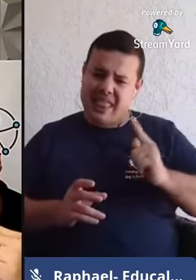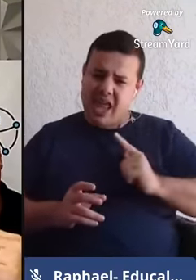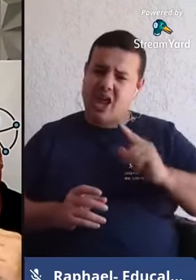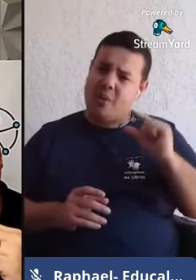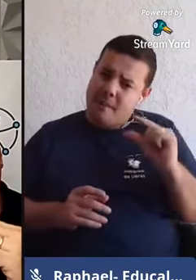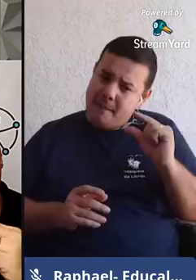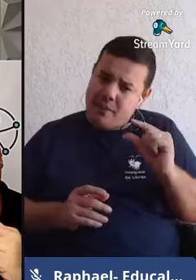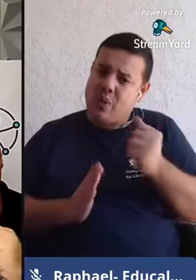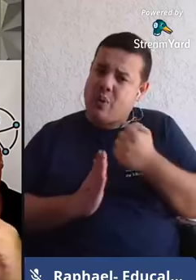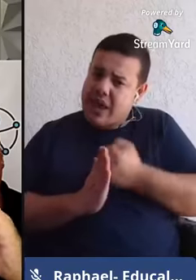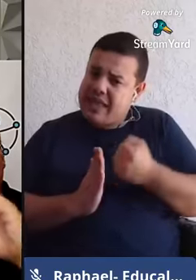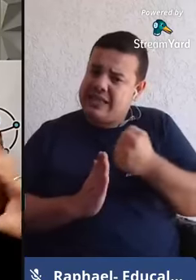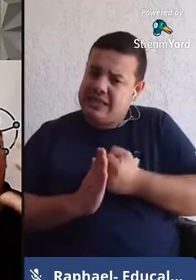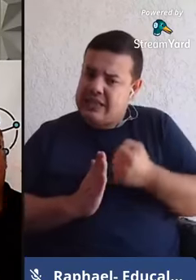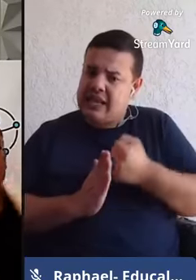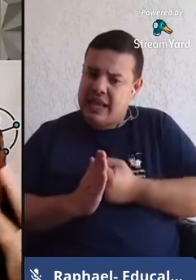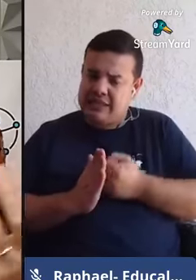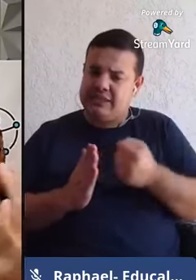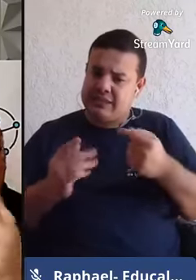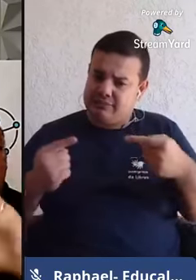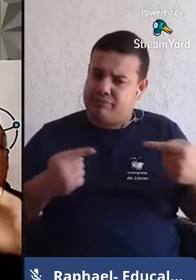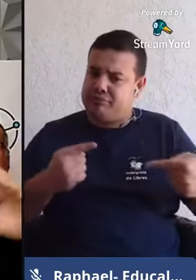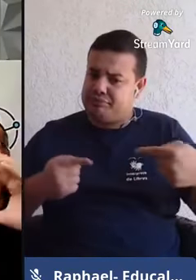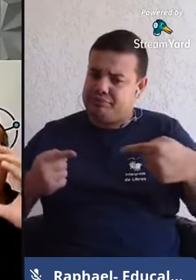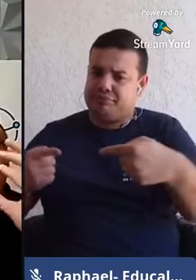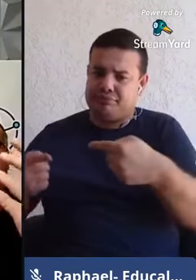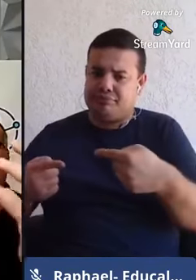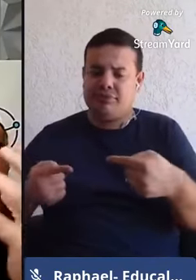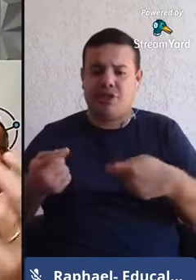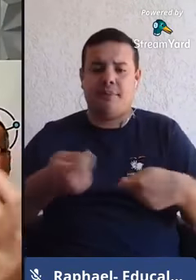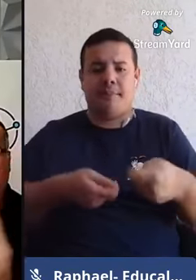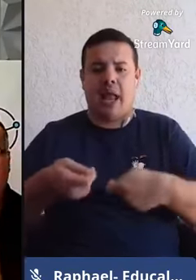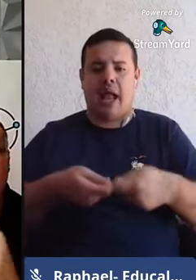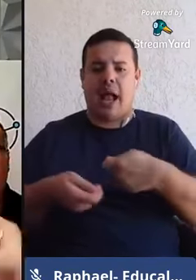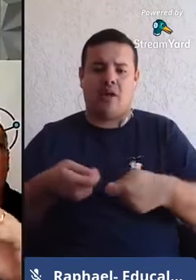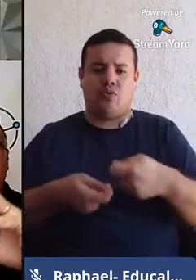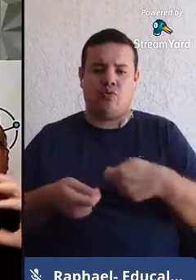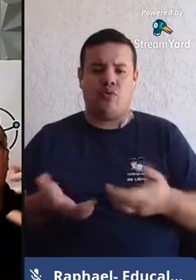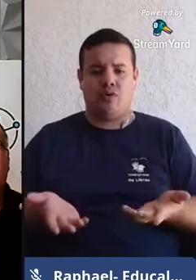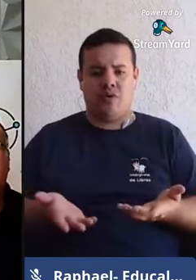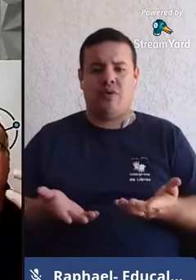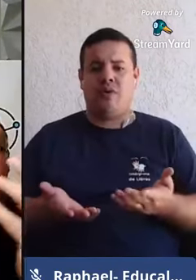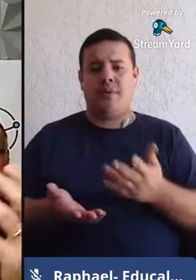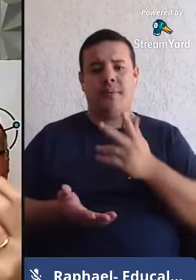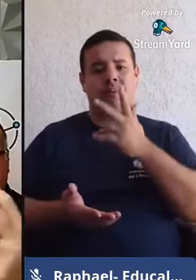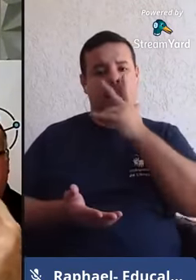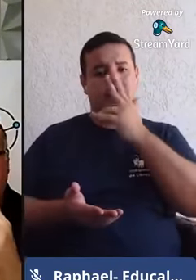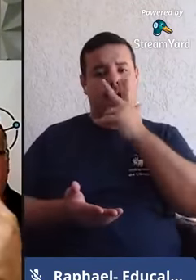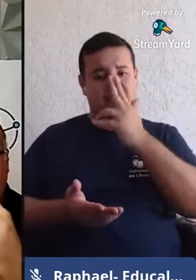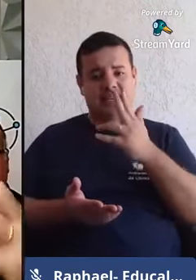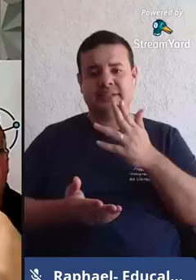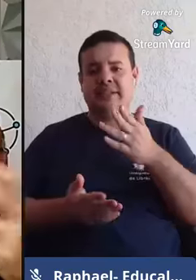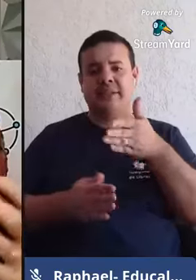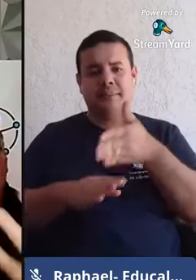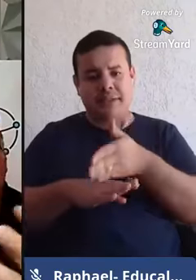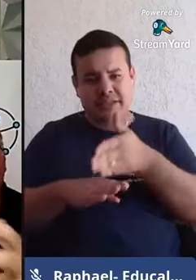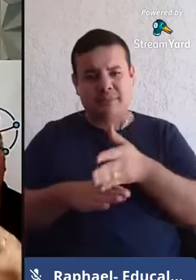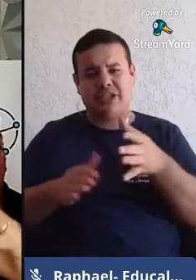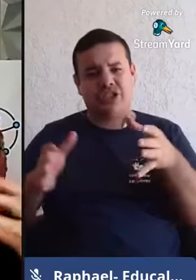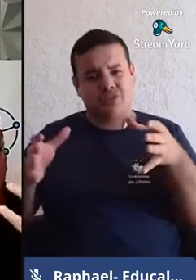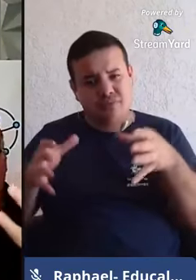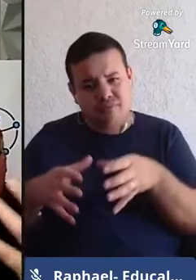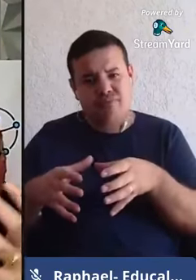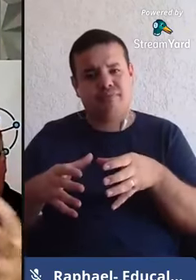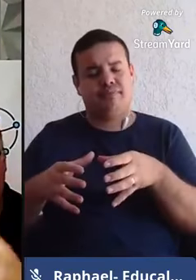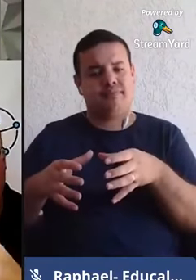resistência nessa questão de mercado, sabe? De você ter um mercado mais coeso, de ter um mercado mais participativo,